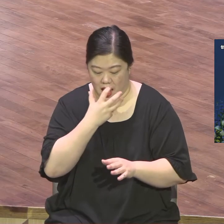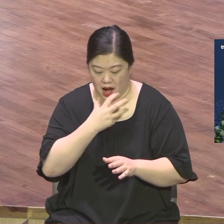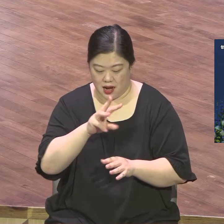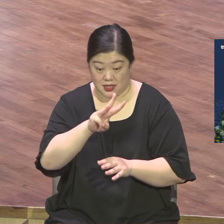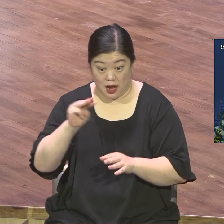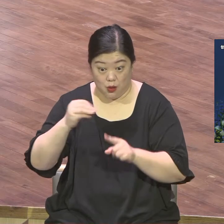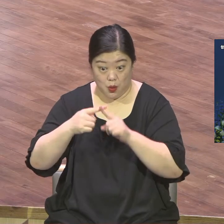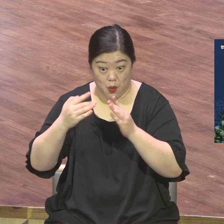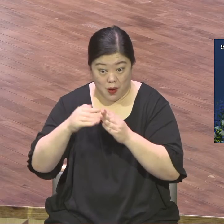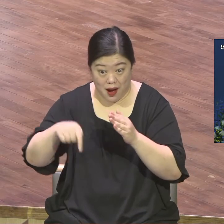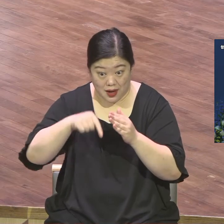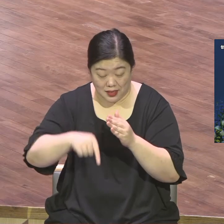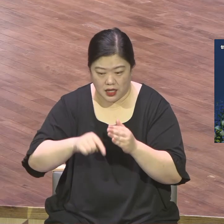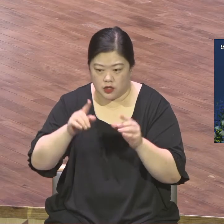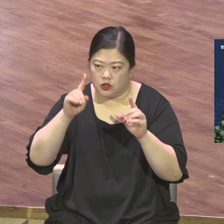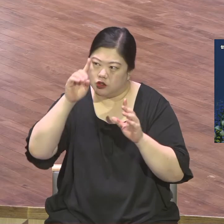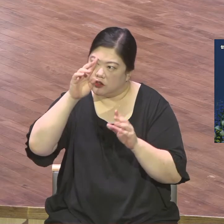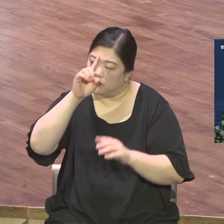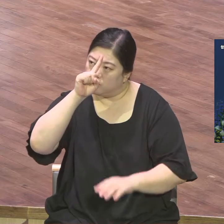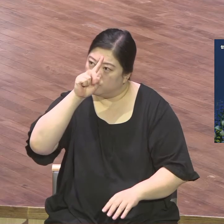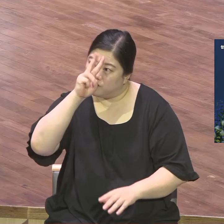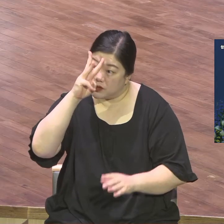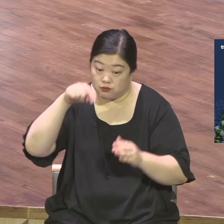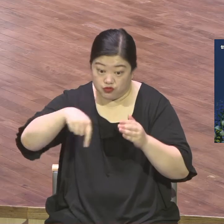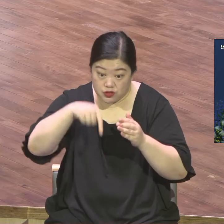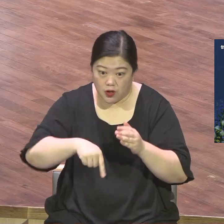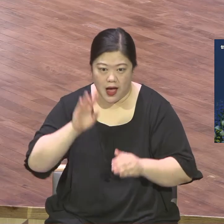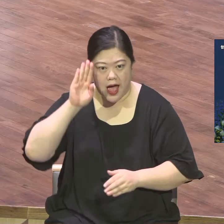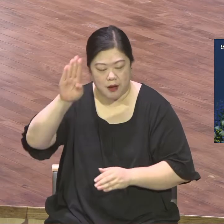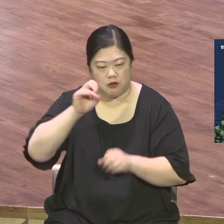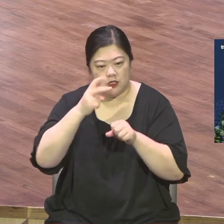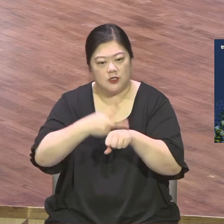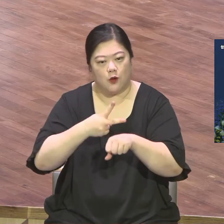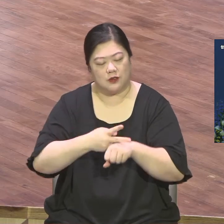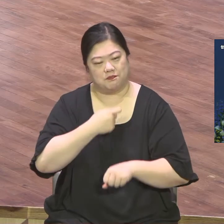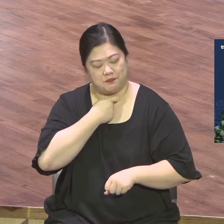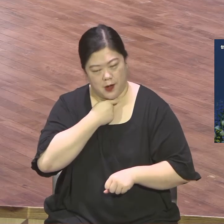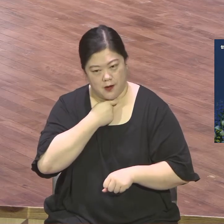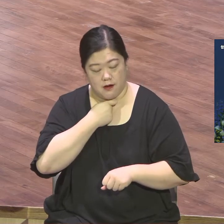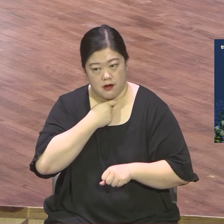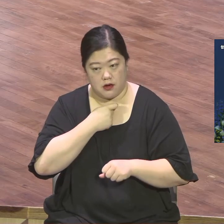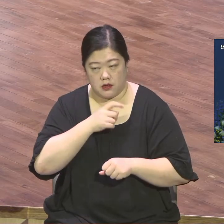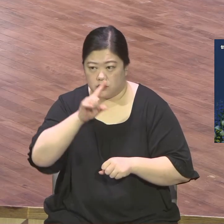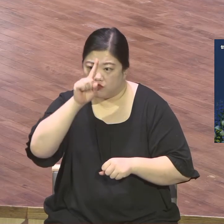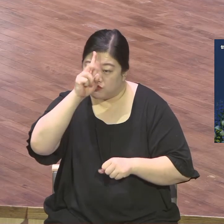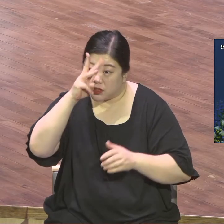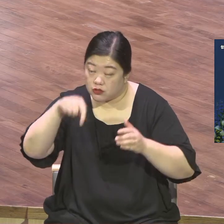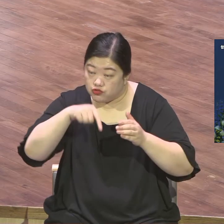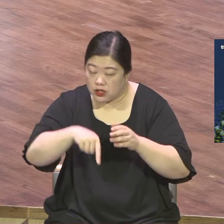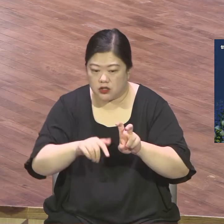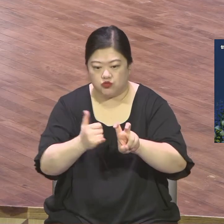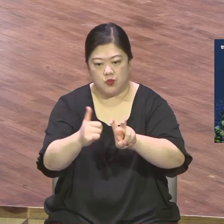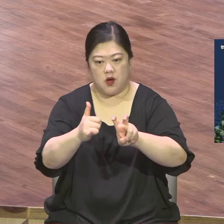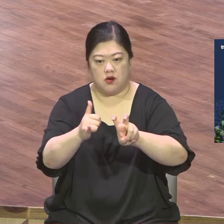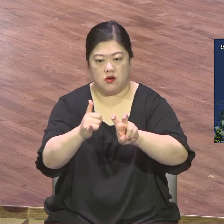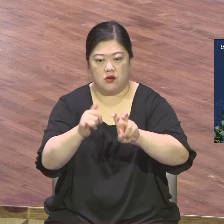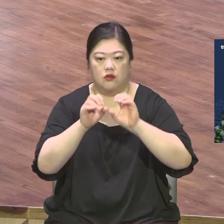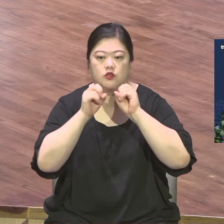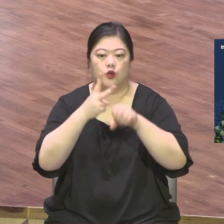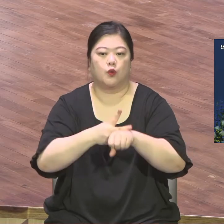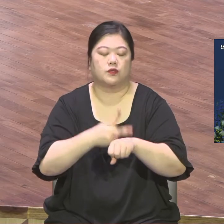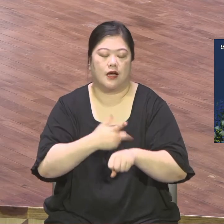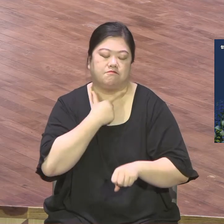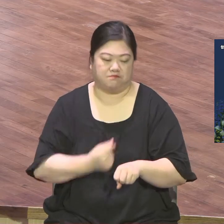그렇게 헌신을 했고, 이제 해외 6명, 고등부가 36명에 해외